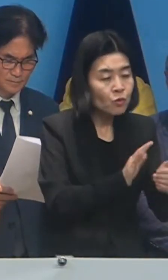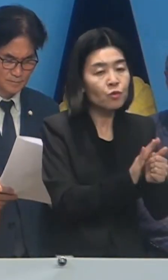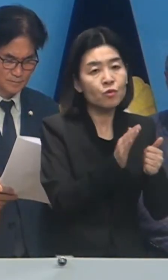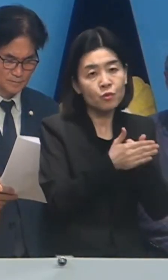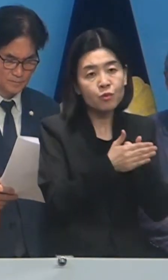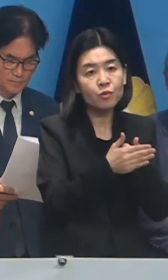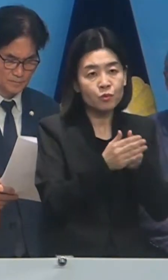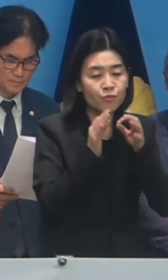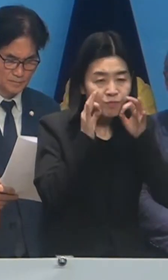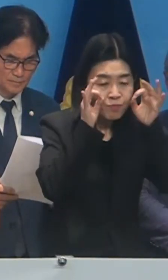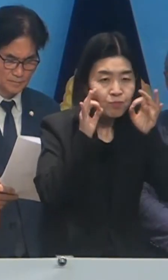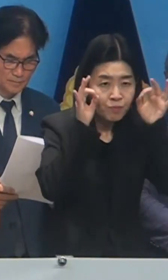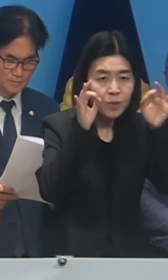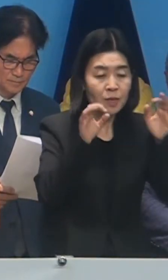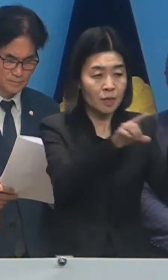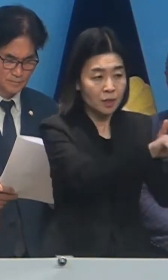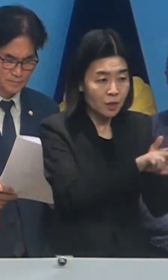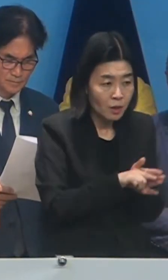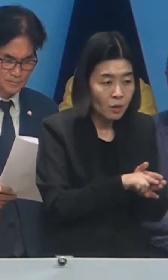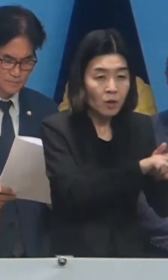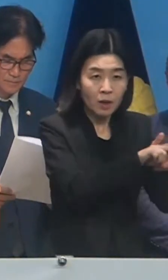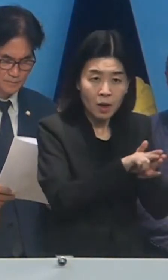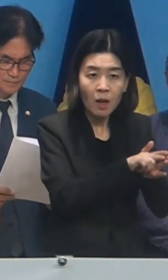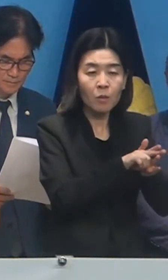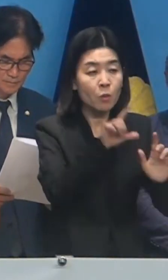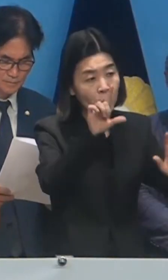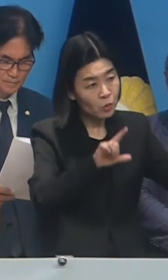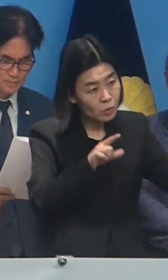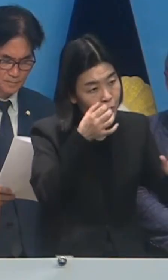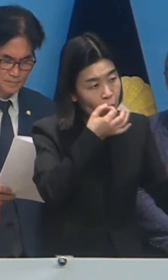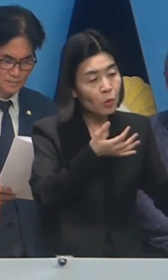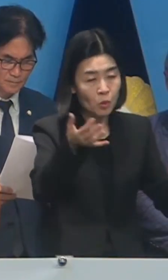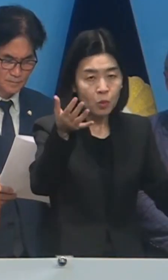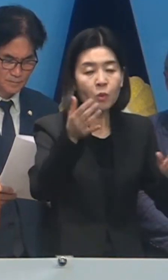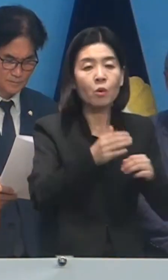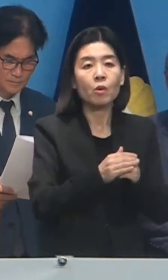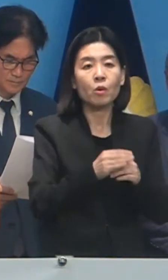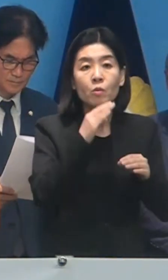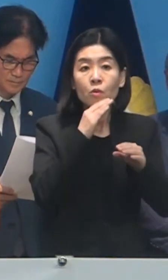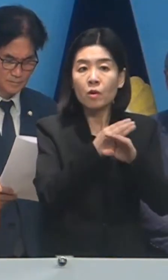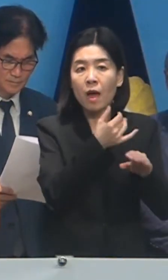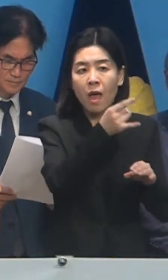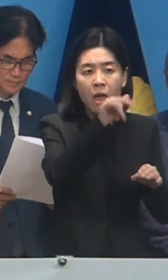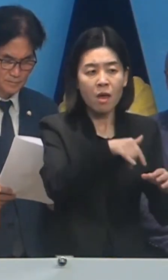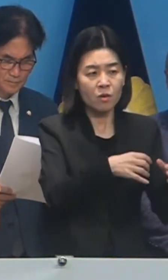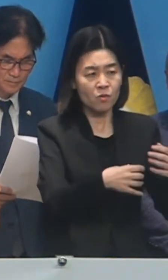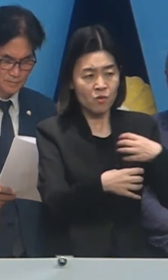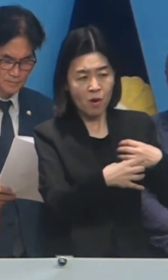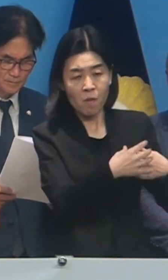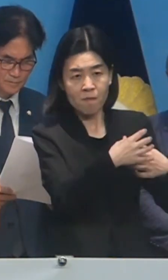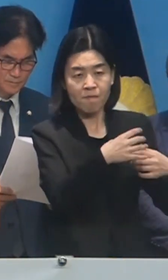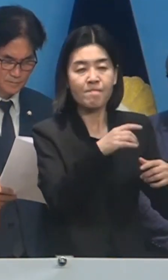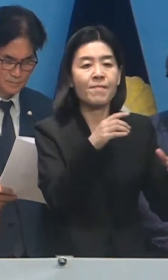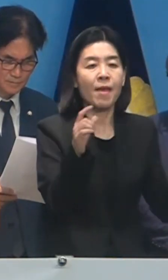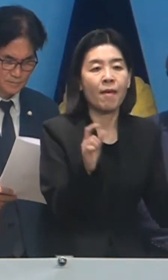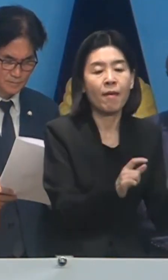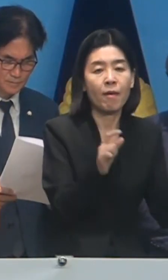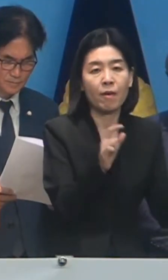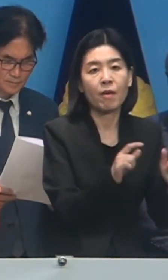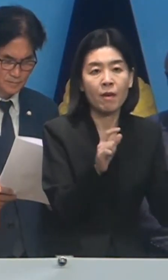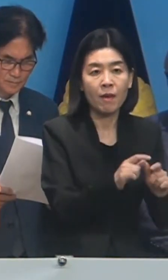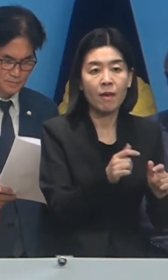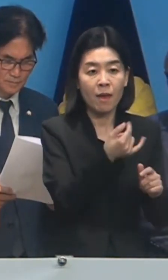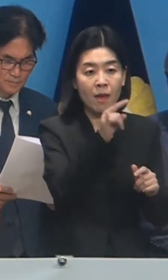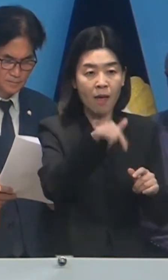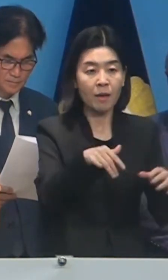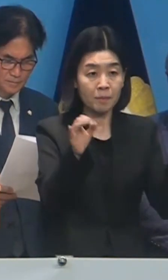모색하고 상호 신뢰를 다시 구축하려는 뜻을 보이고 있다. 북한 핵 위협의 단계적 감축 및 비핵